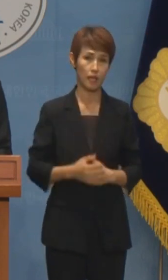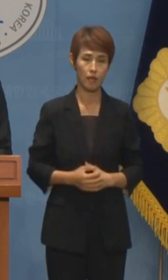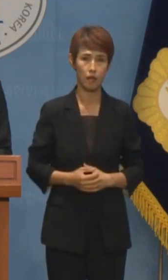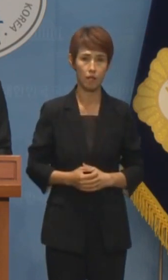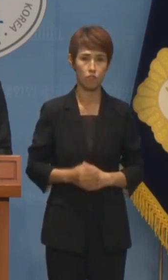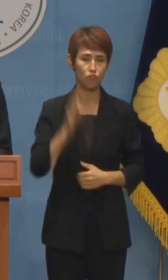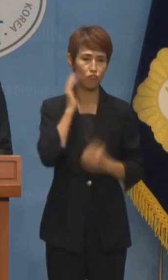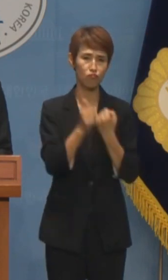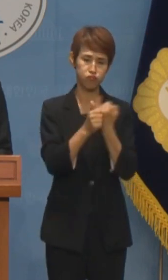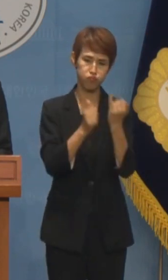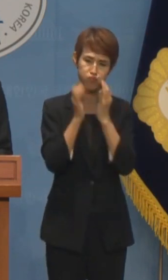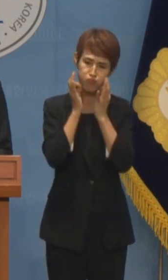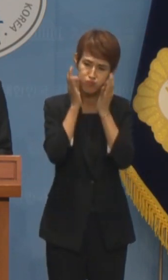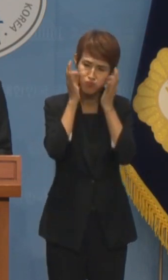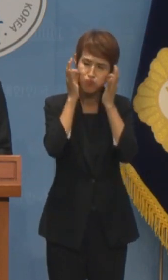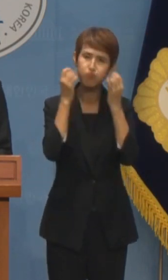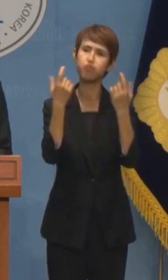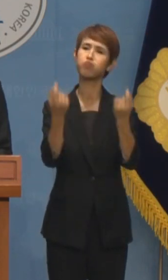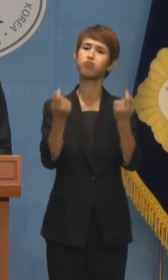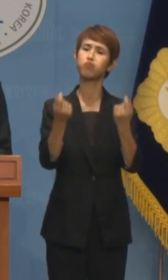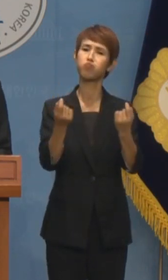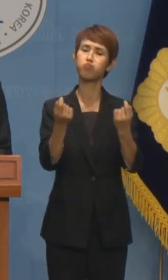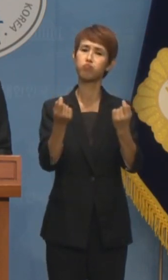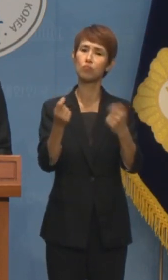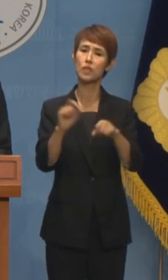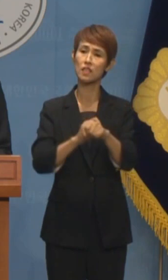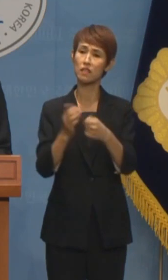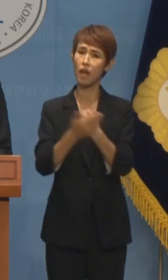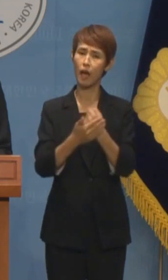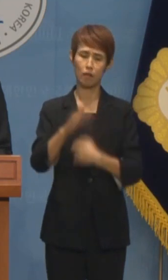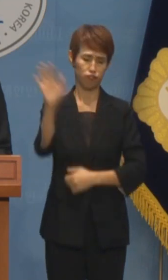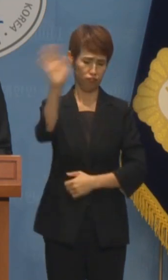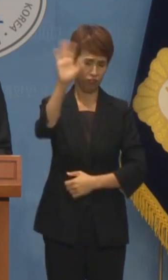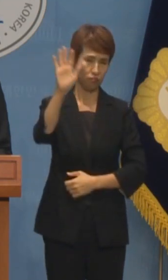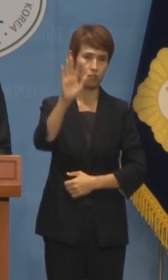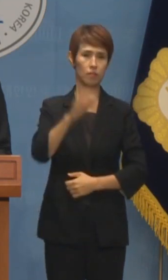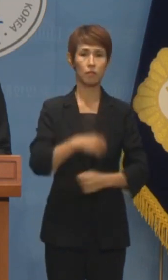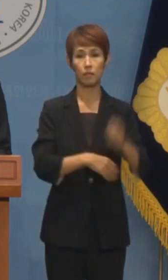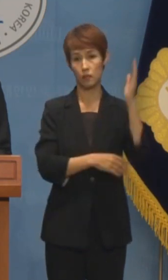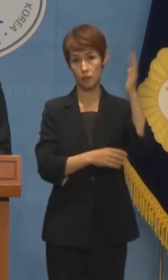영부인으로서 최선을 다했다며 특혜 의혹을 강변했습니다.